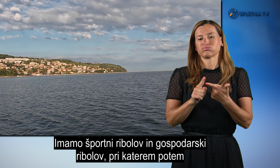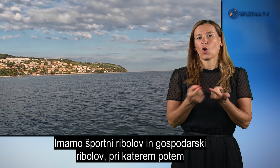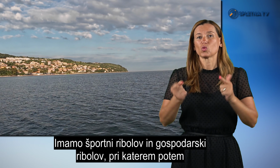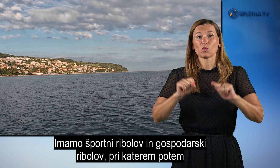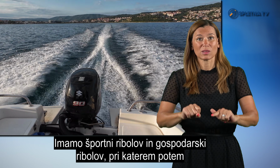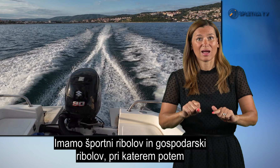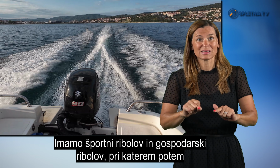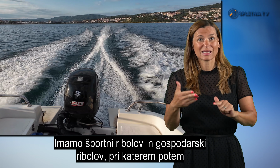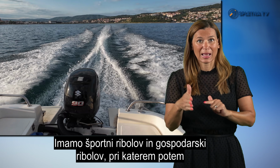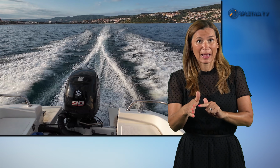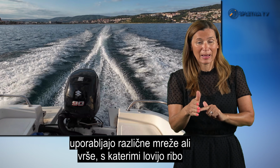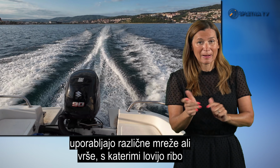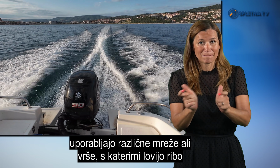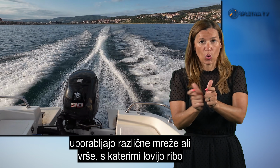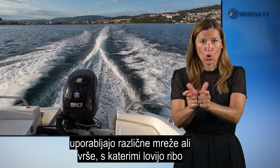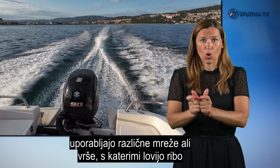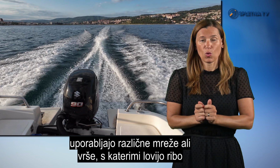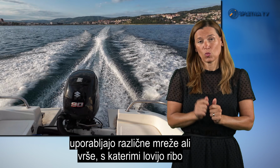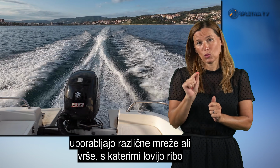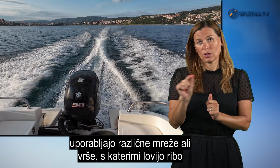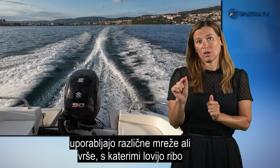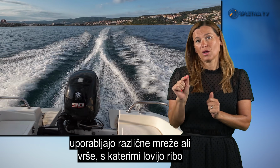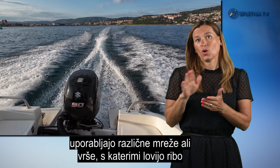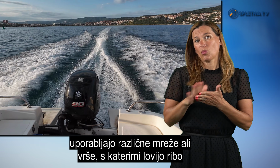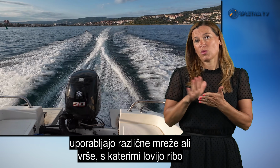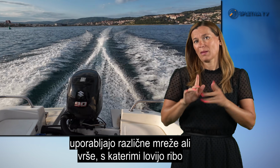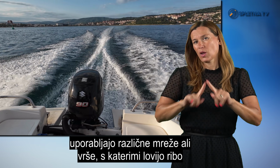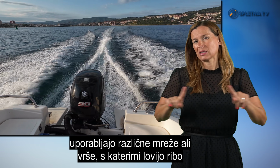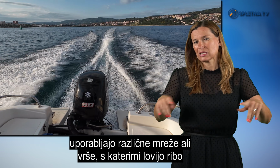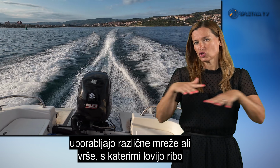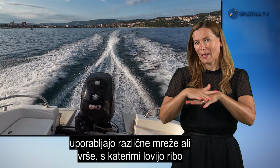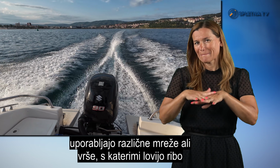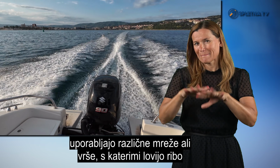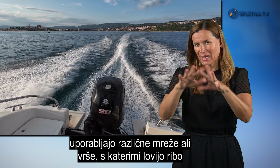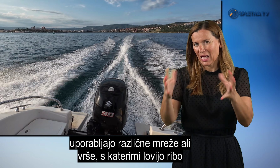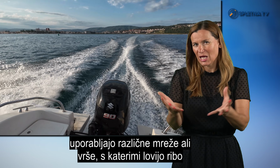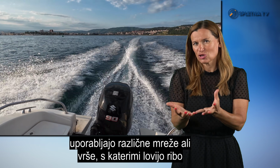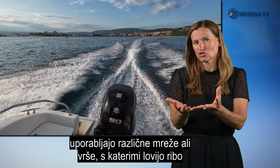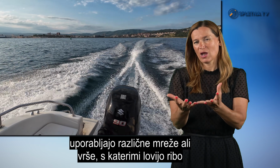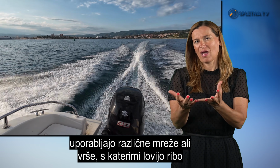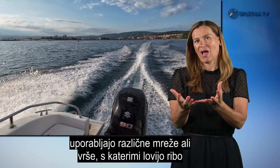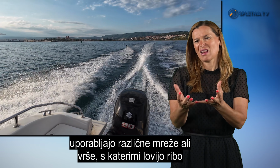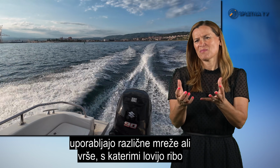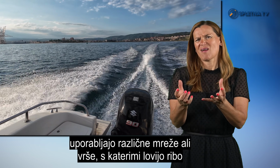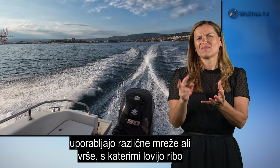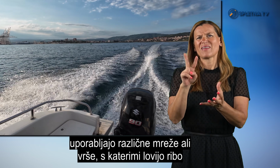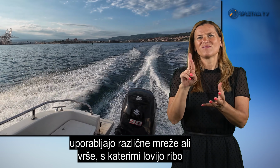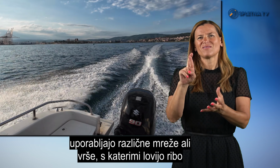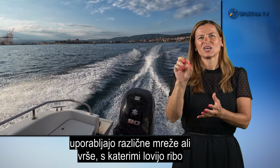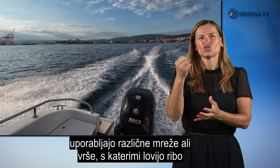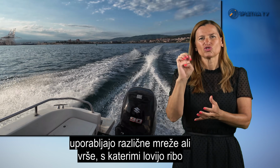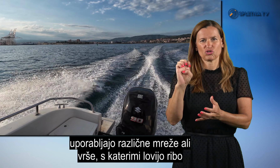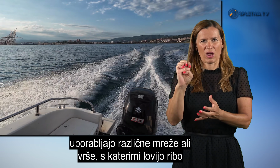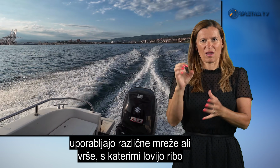ribolov, kateri so potem uporabljajo različne mreže ali pa vrše, s